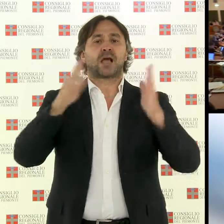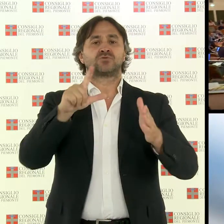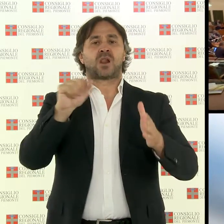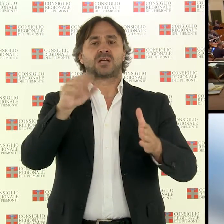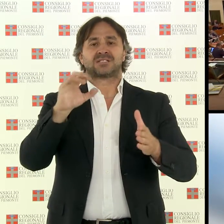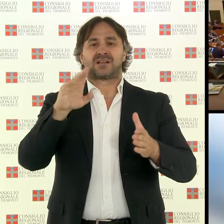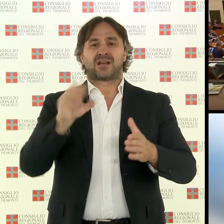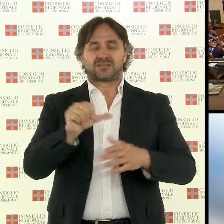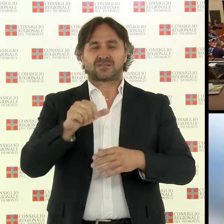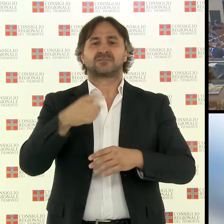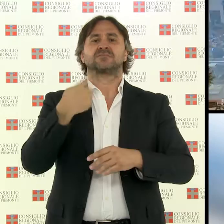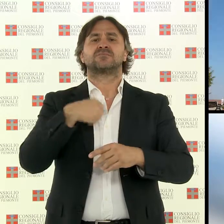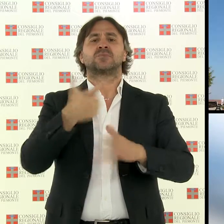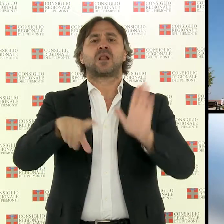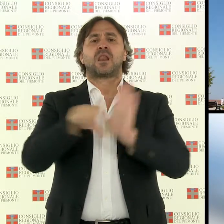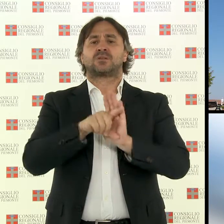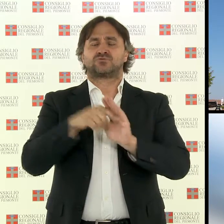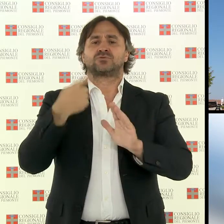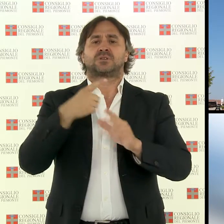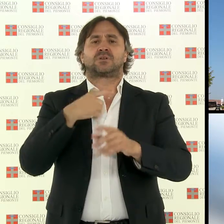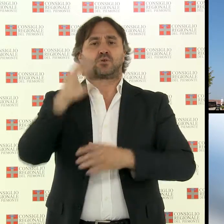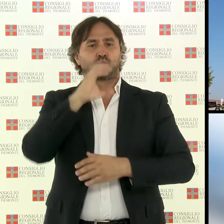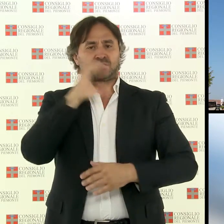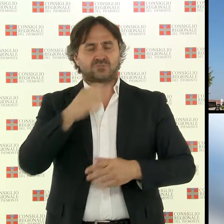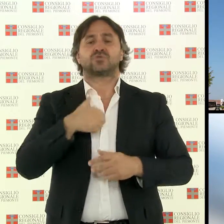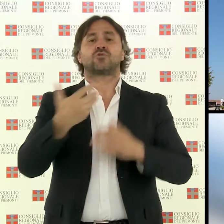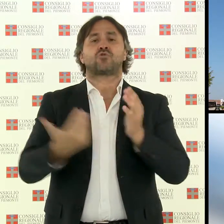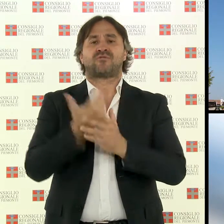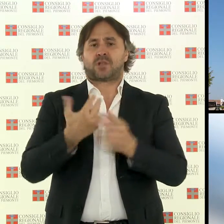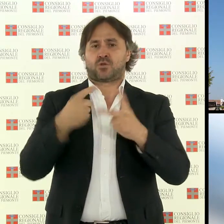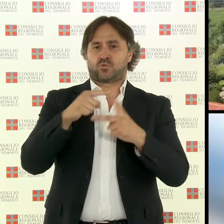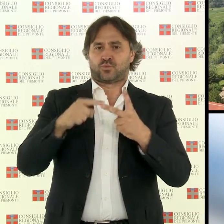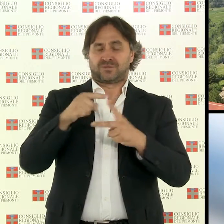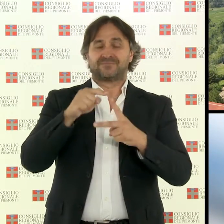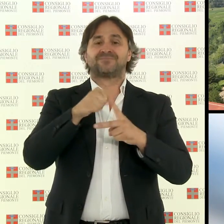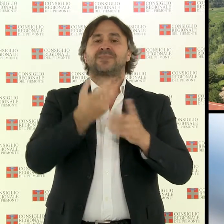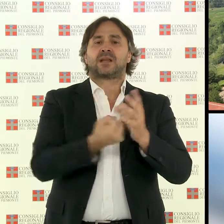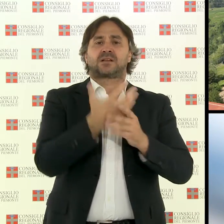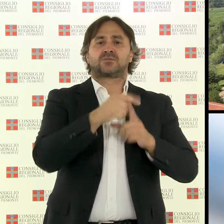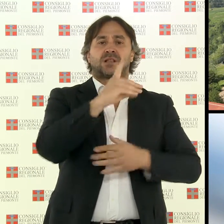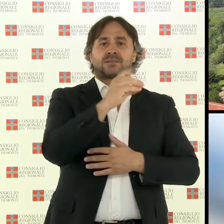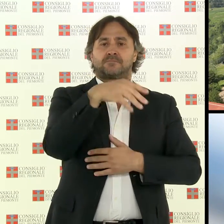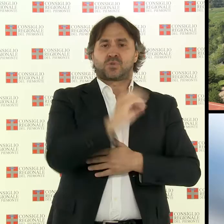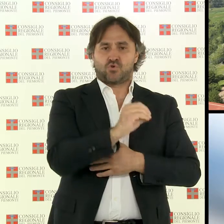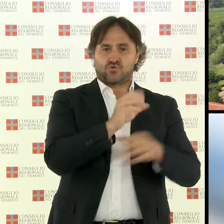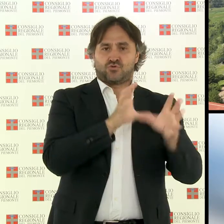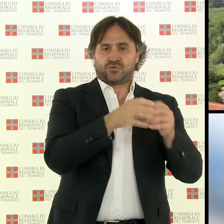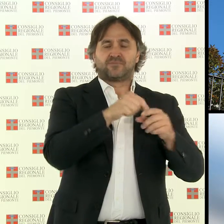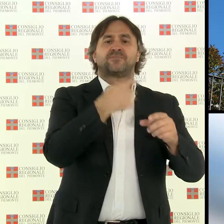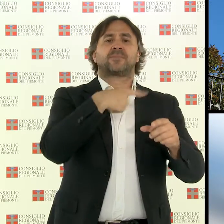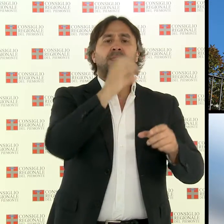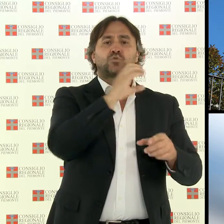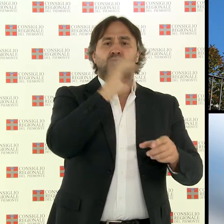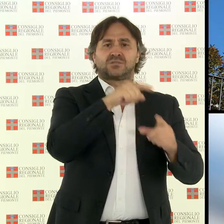l'esame della nuova legge sul turismo. Due le principali novità: la creazione di DMO Turismo Piemonte, dalla fusione